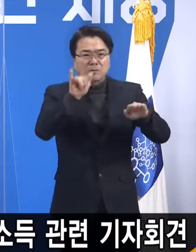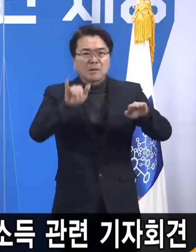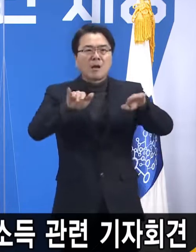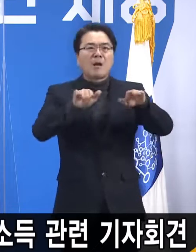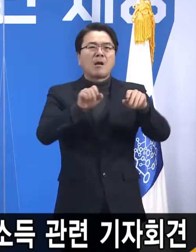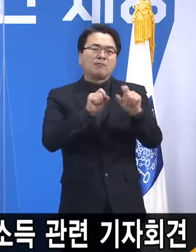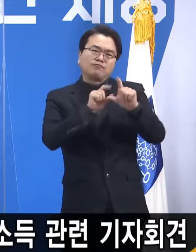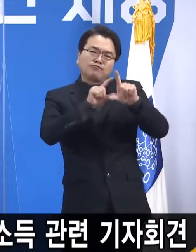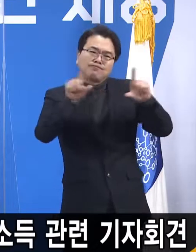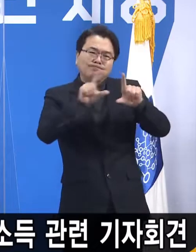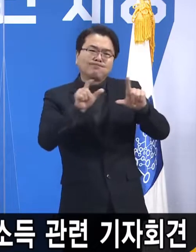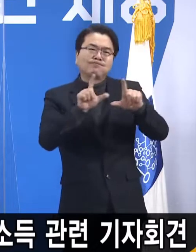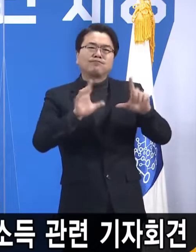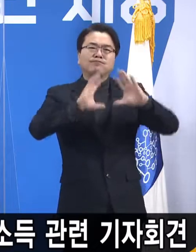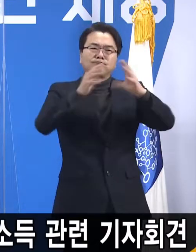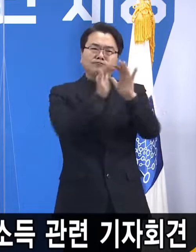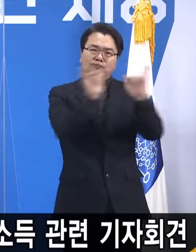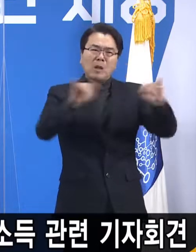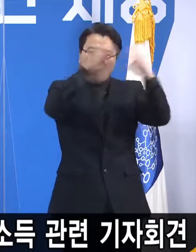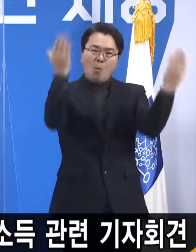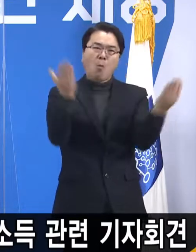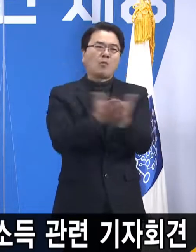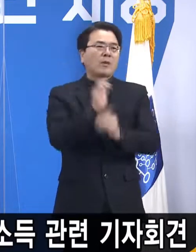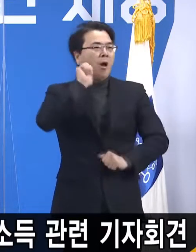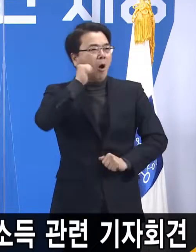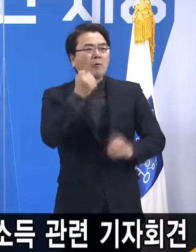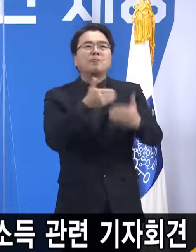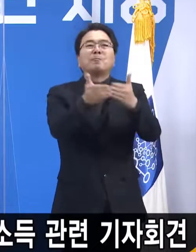대다수 국민께서 겪고 계신 어려움입니다.